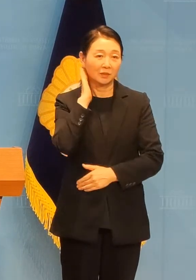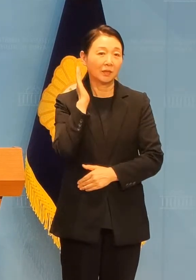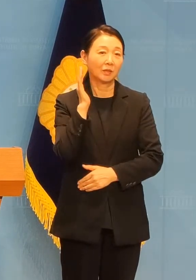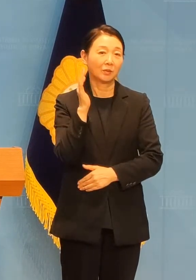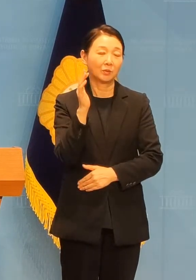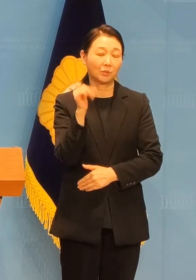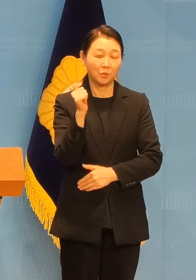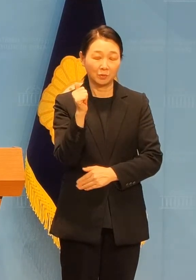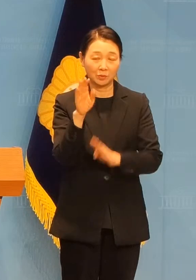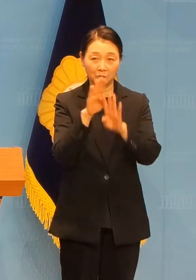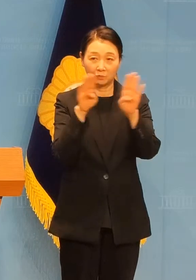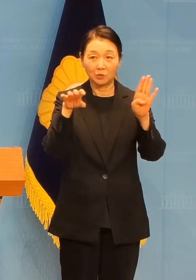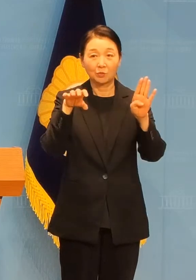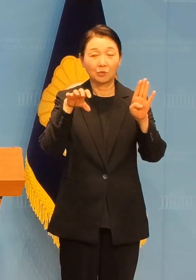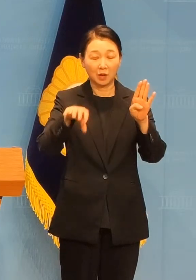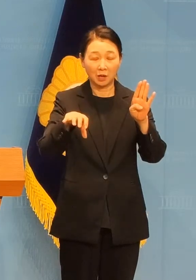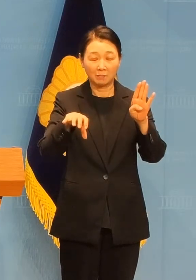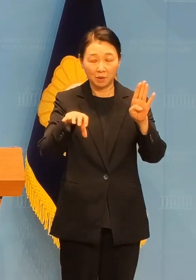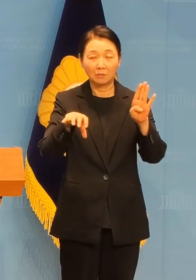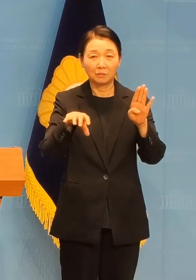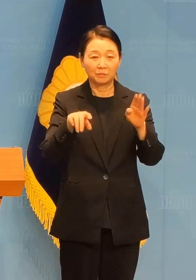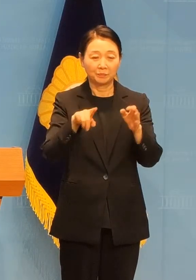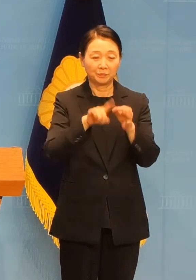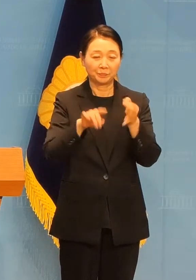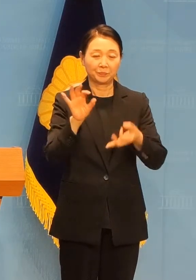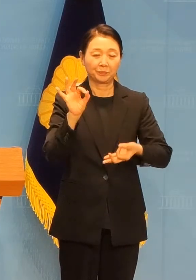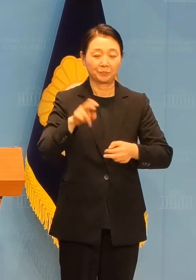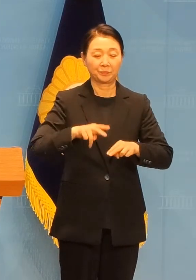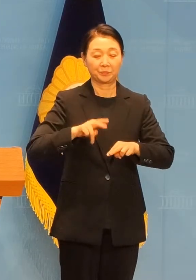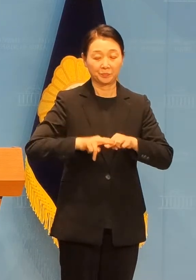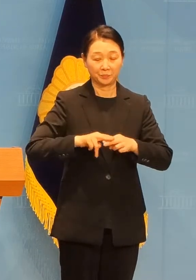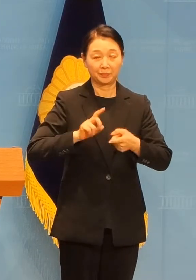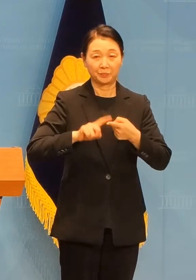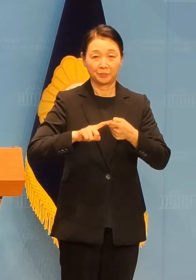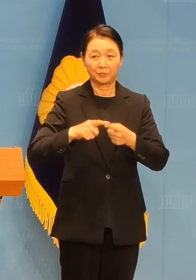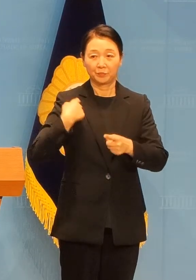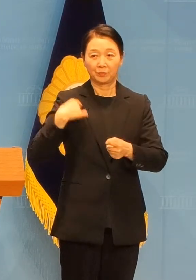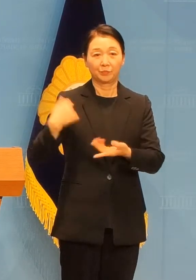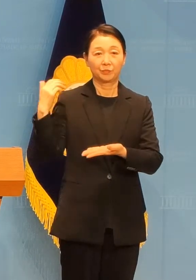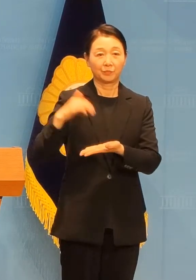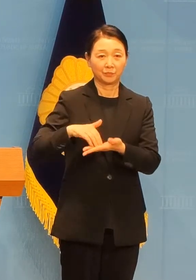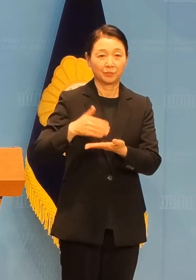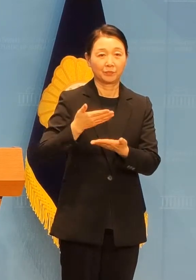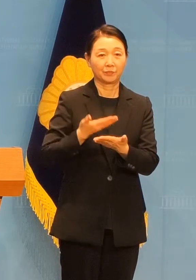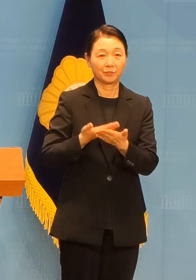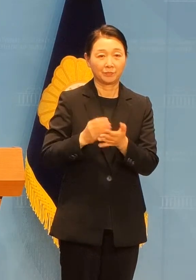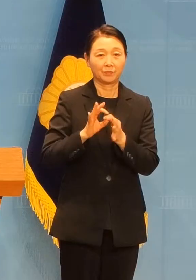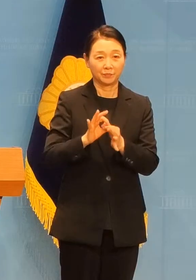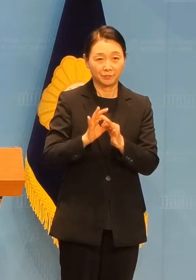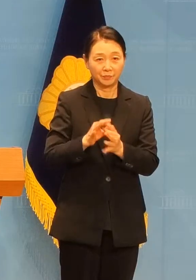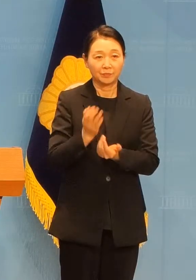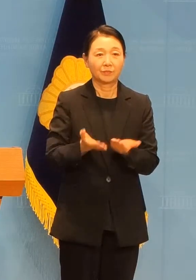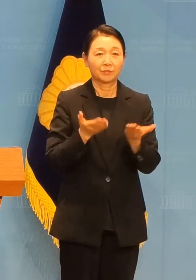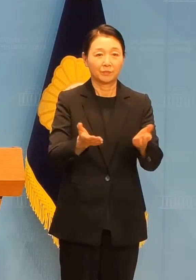간송미술관의 석사자상을 중국에 반환한 것과 관련해서 논평을 브리핑하도록